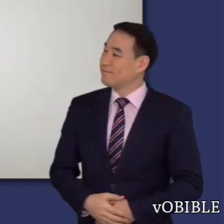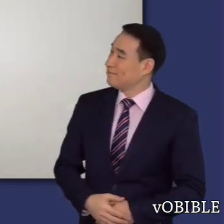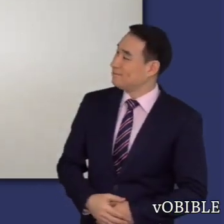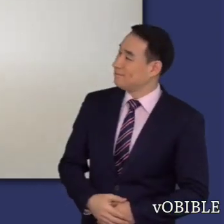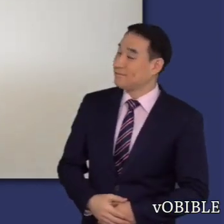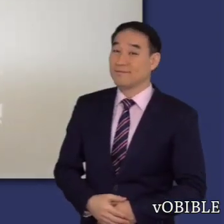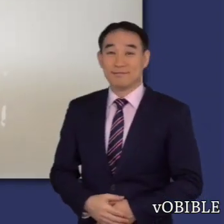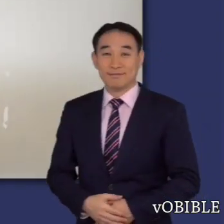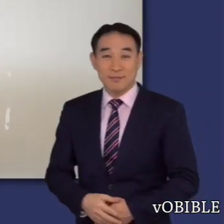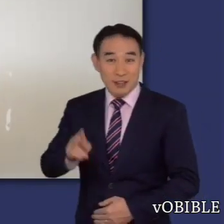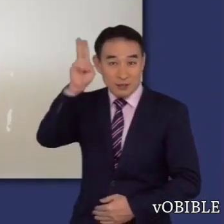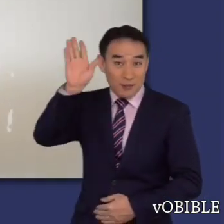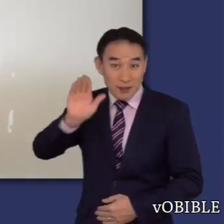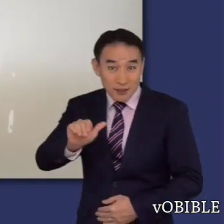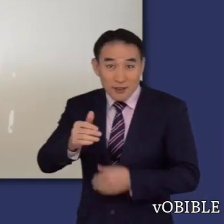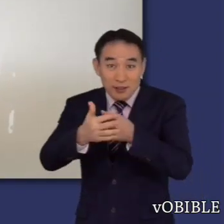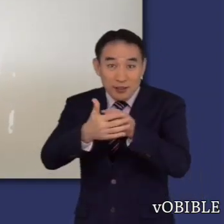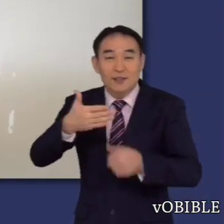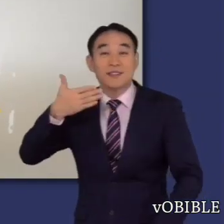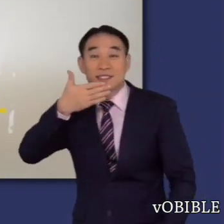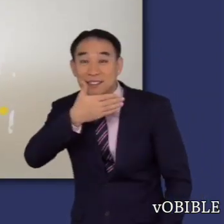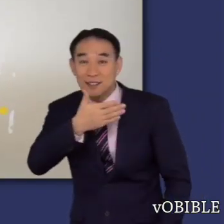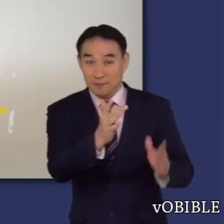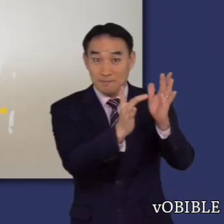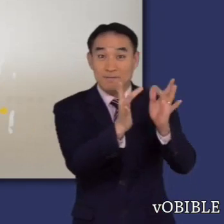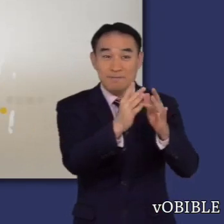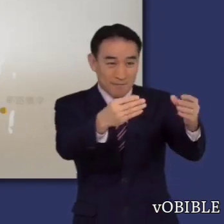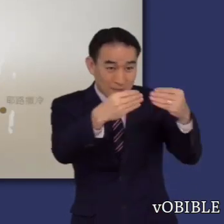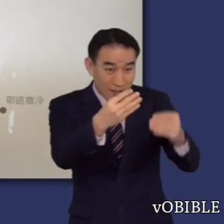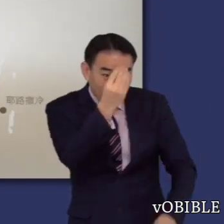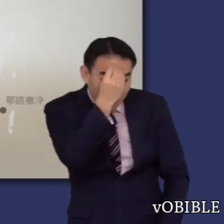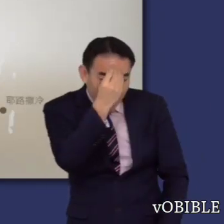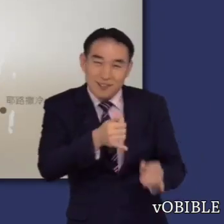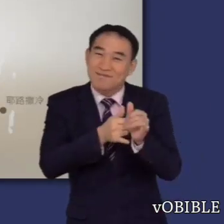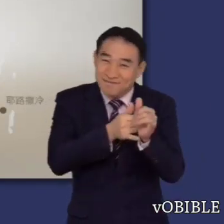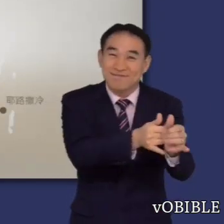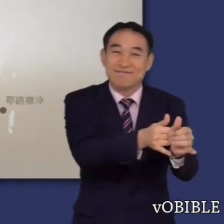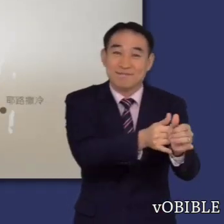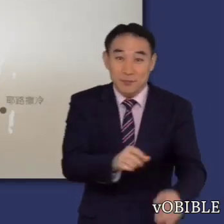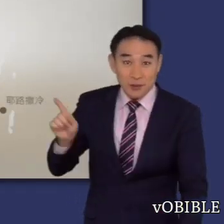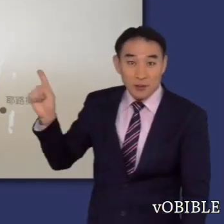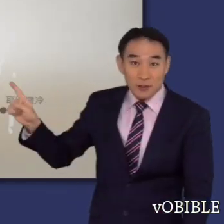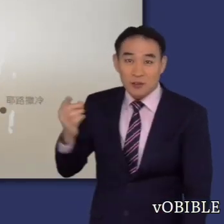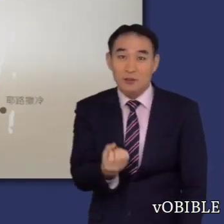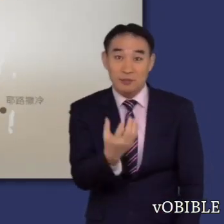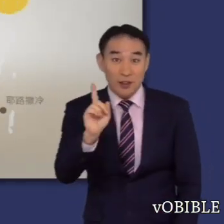马可很可能在年轻时成为耶稣的门徒，当时他跟母亲一起住在耶路撒